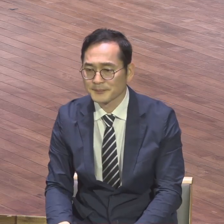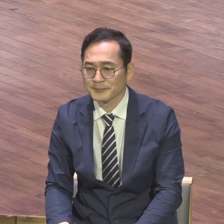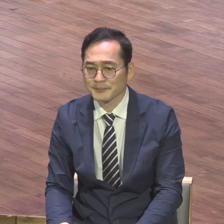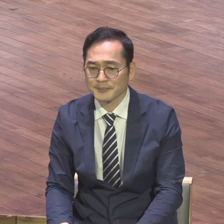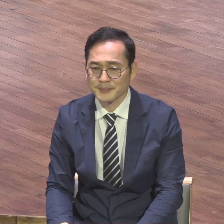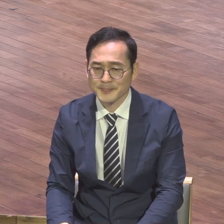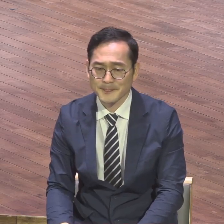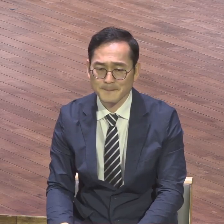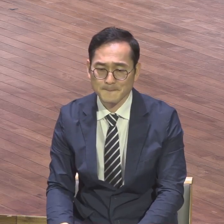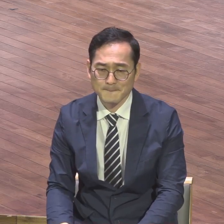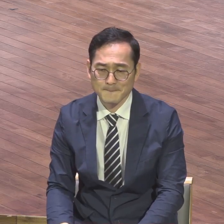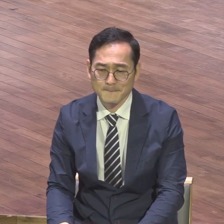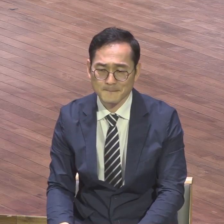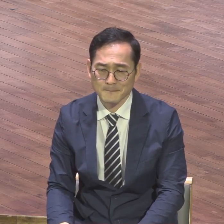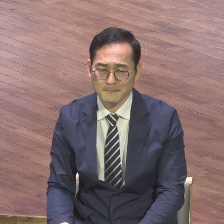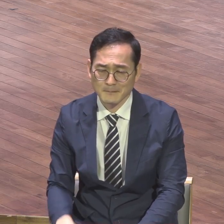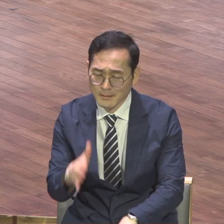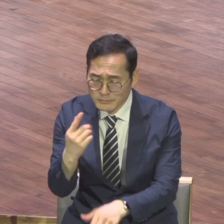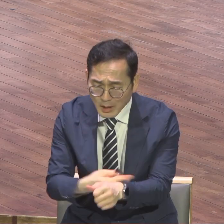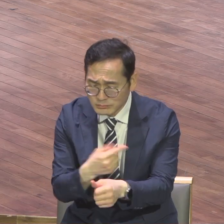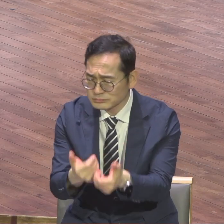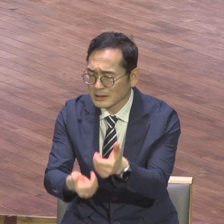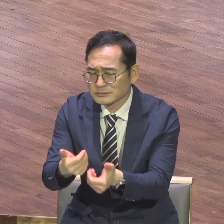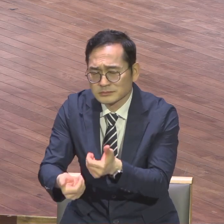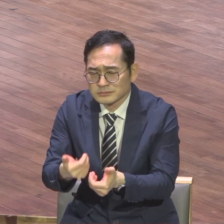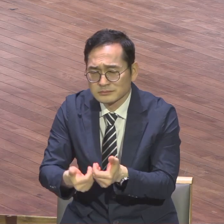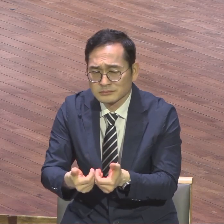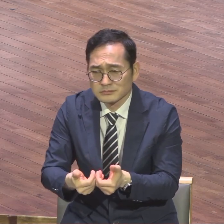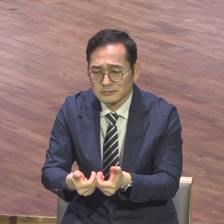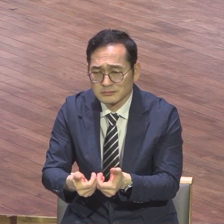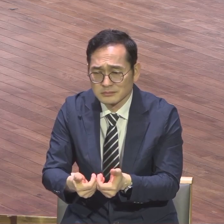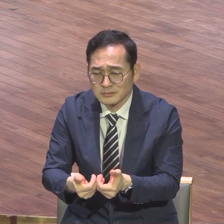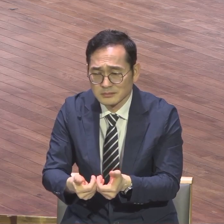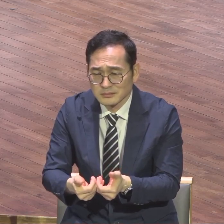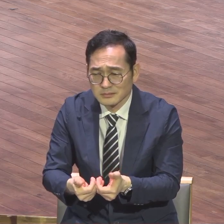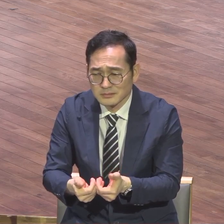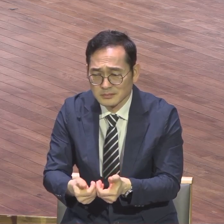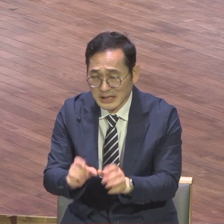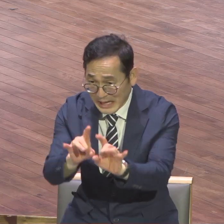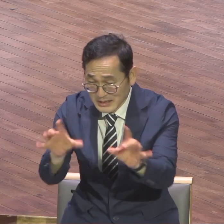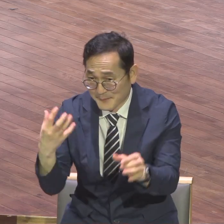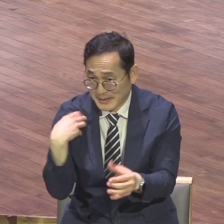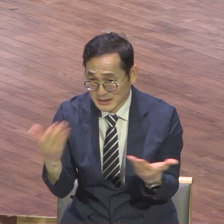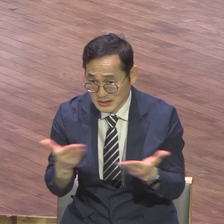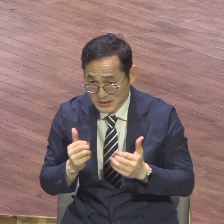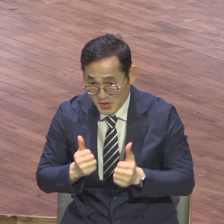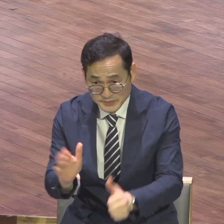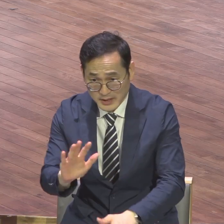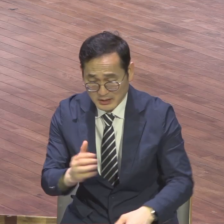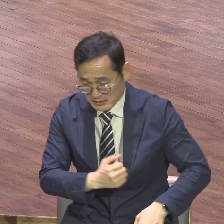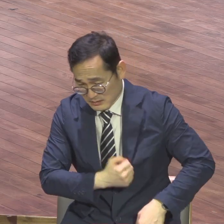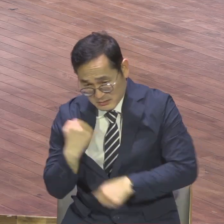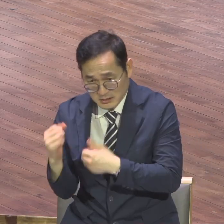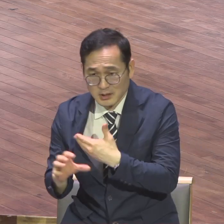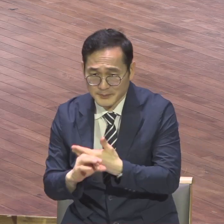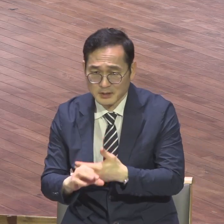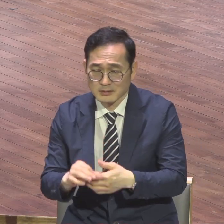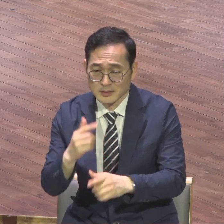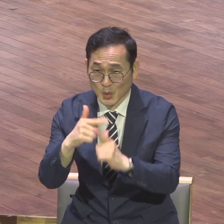악순환이 반복되는 교회는 절대 부흥이 없습니다. 교회들이 대부분 다 그러고 있어요.